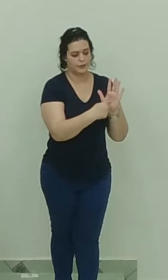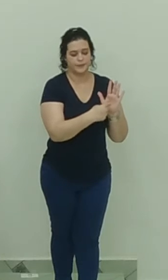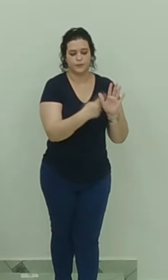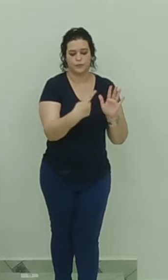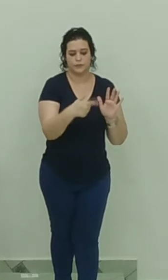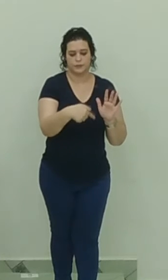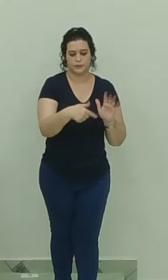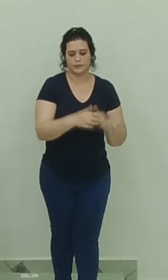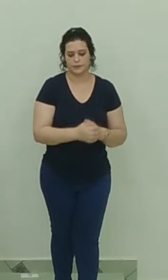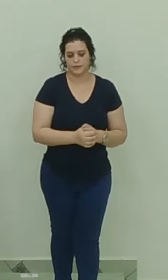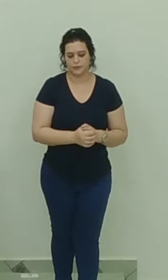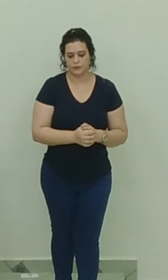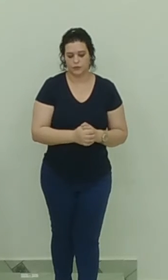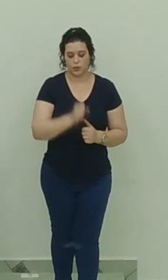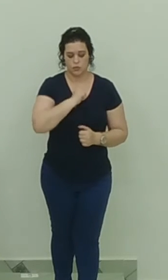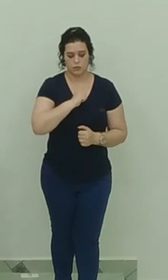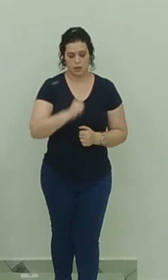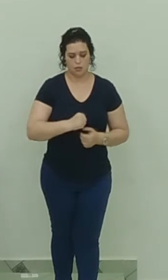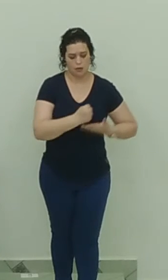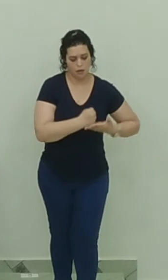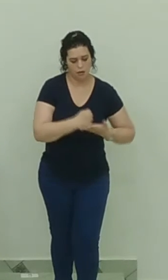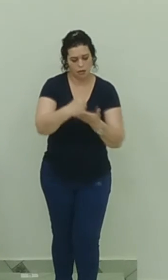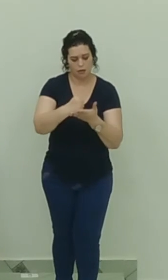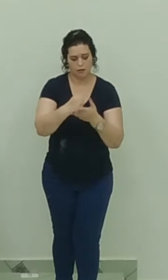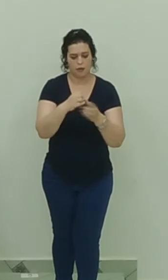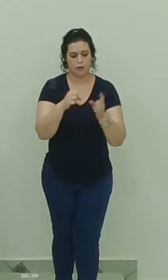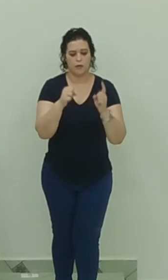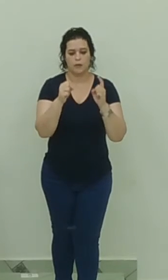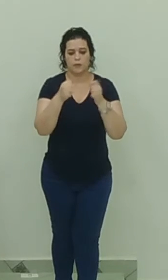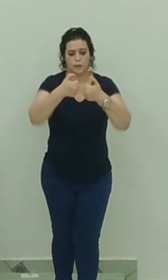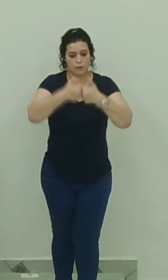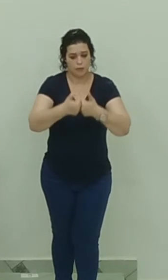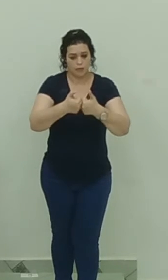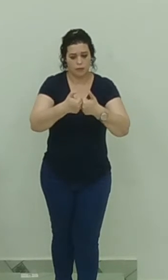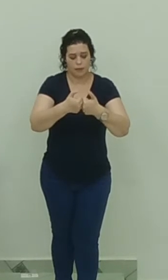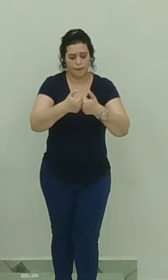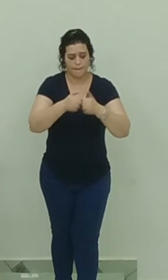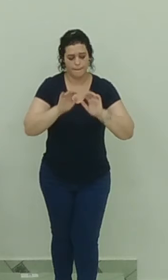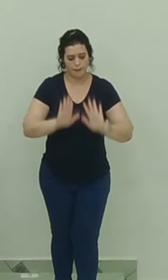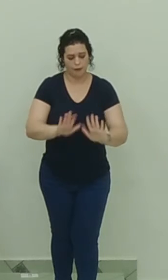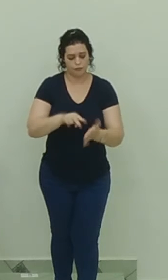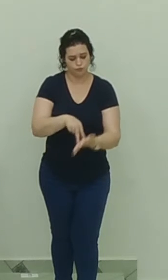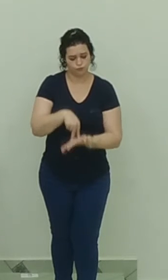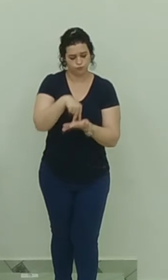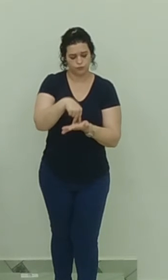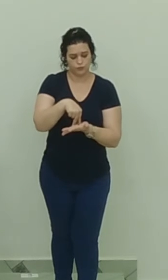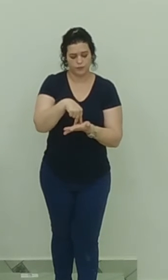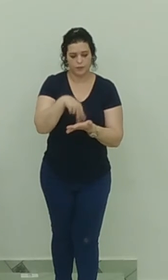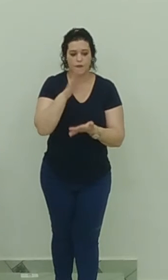Porém, os sacerdotes que levavam a arca da aliança pararam firmes no meio do Jordão.